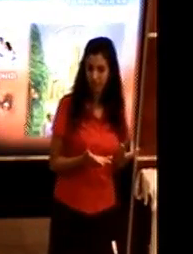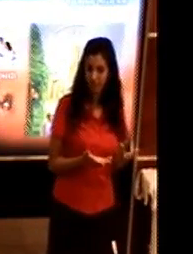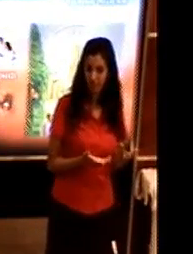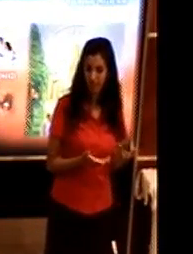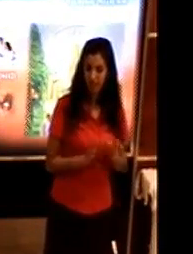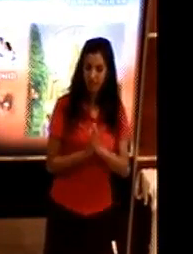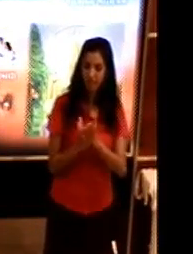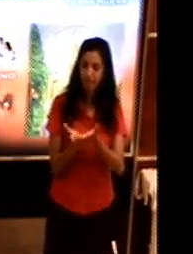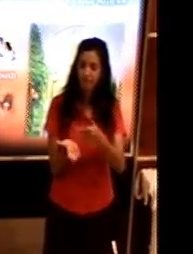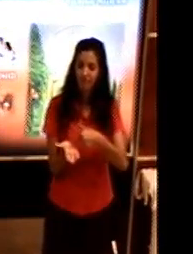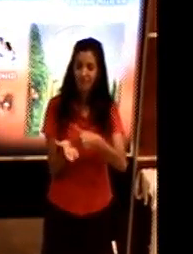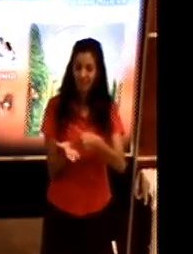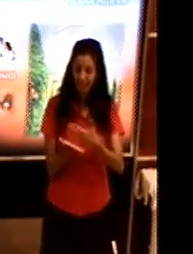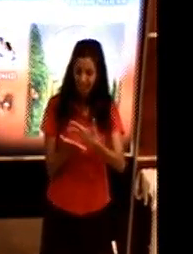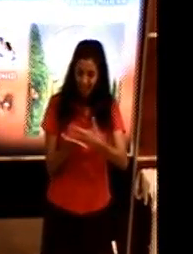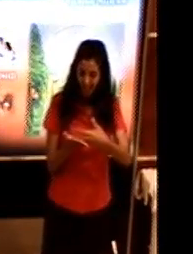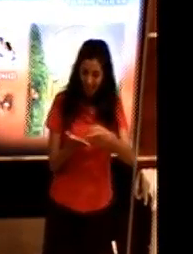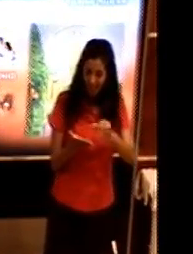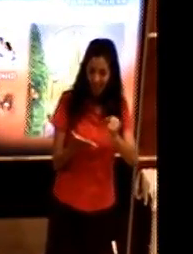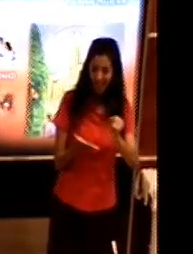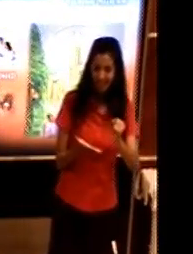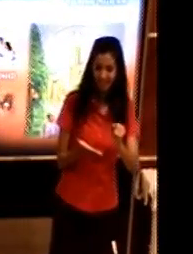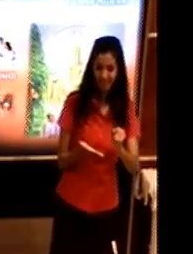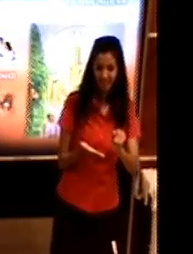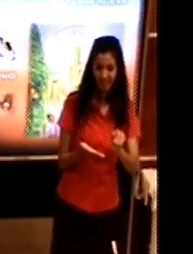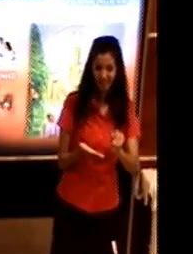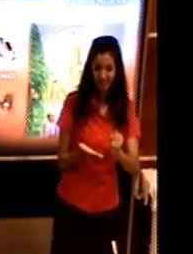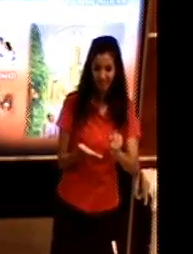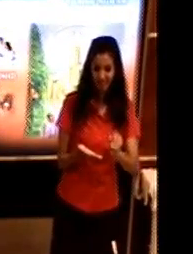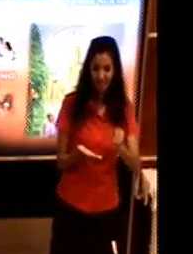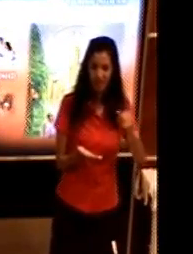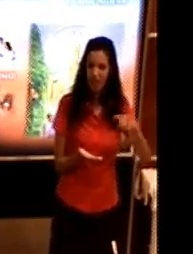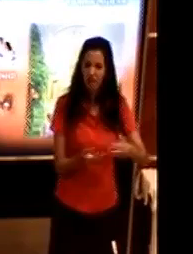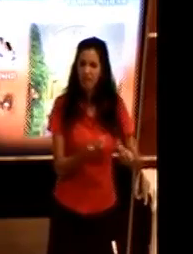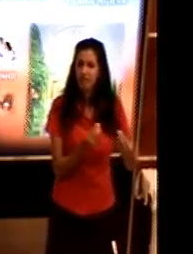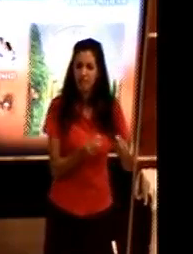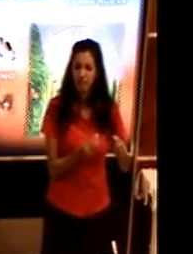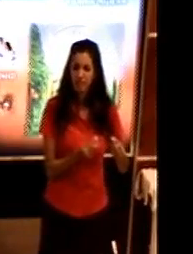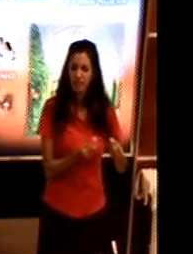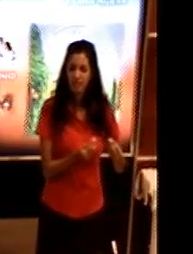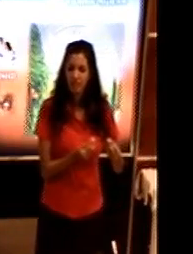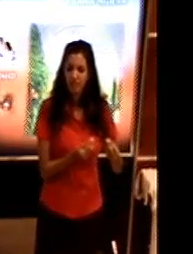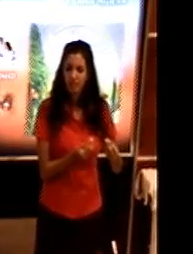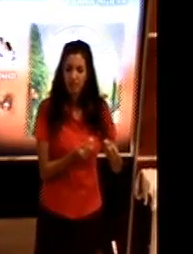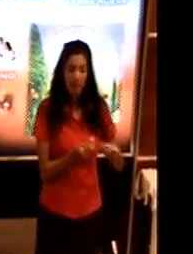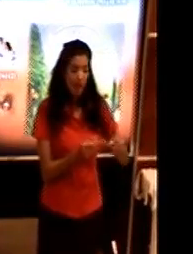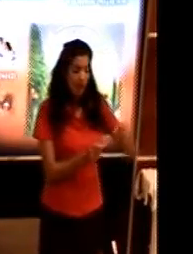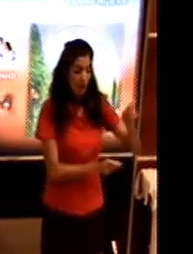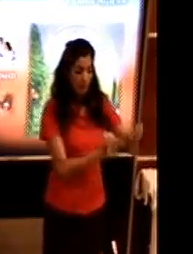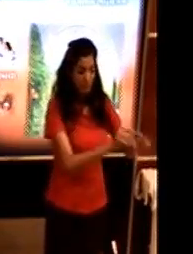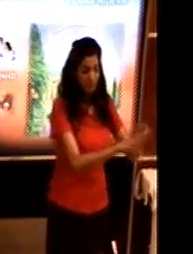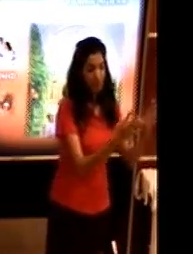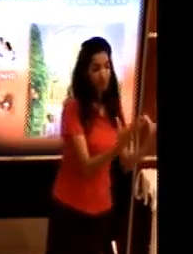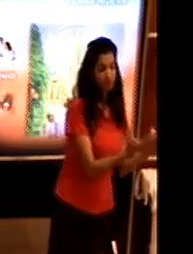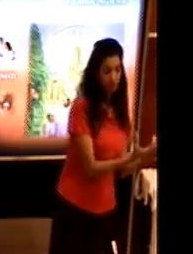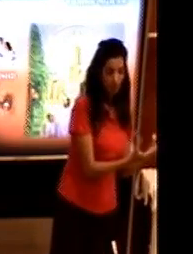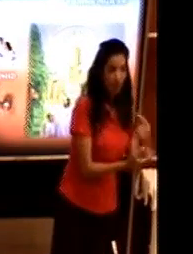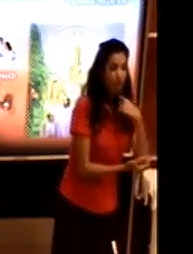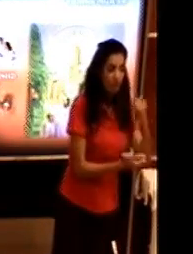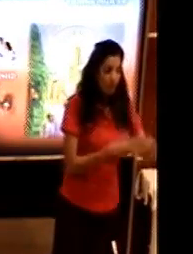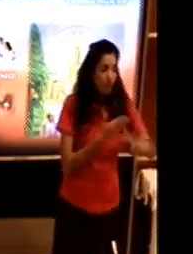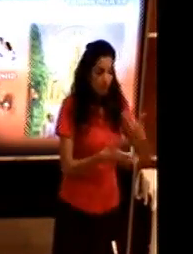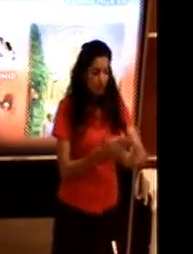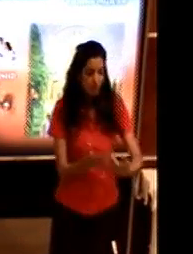me encontró. Ahora bien, y acá dice, ¿verdad?, a los hijos de los extranjeros que sigan a Jehová